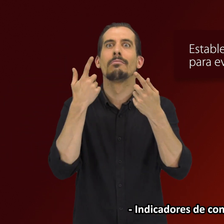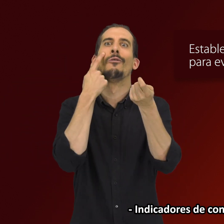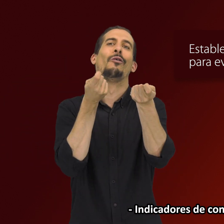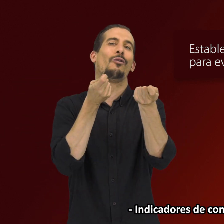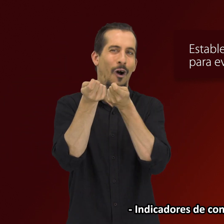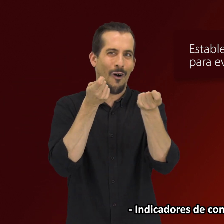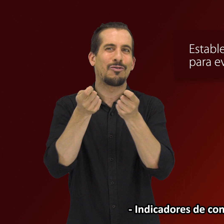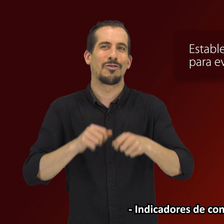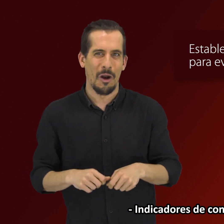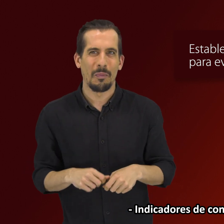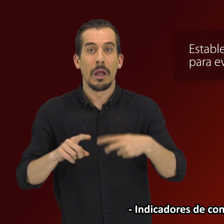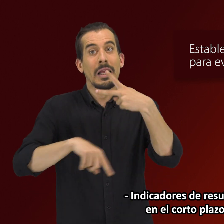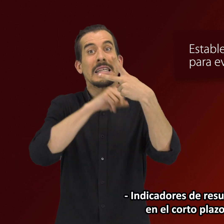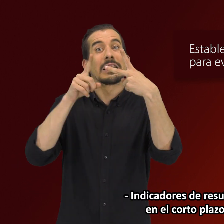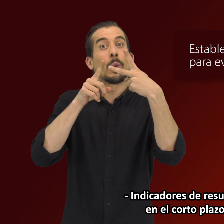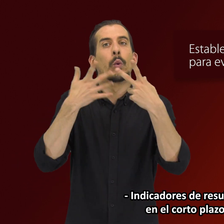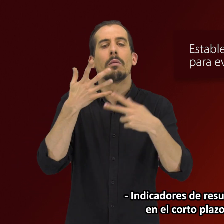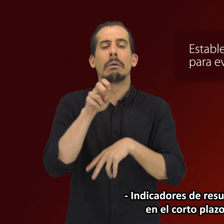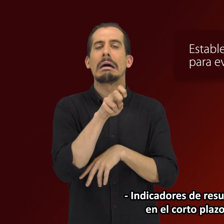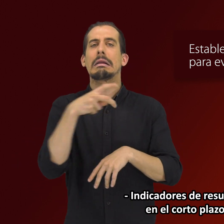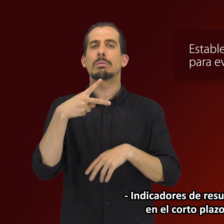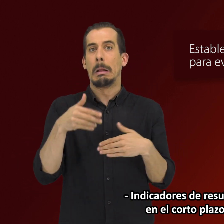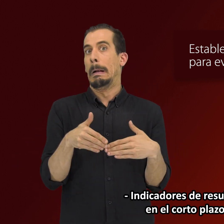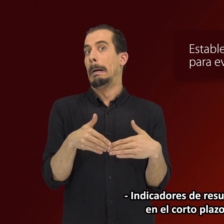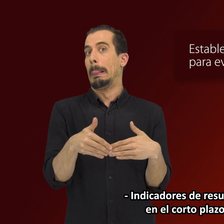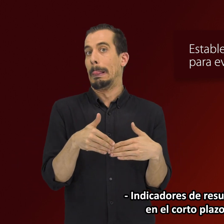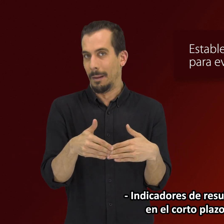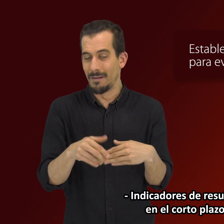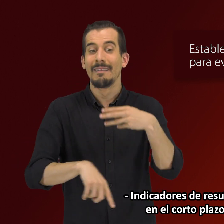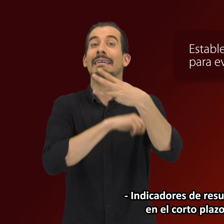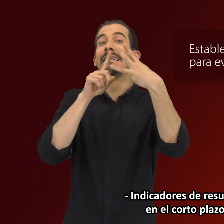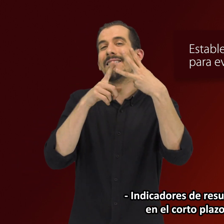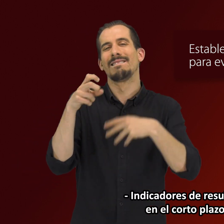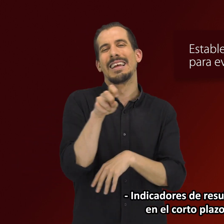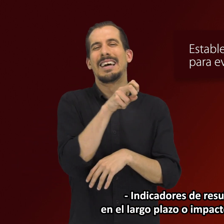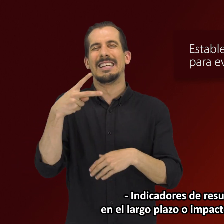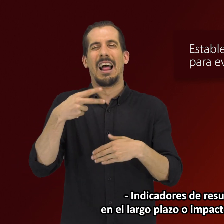indicadores de control, indicadores de resultado en el corto plazo, indicadores de